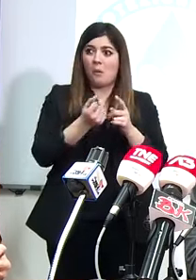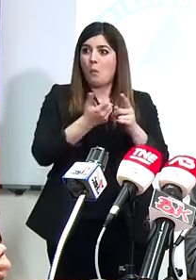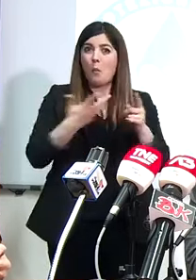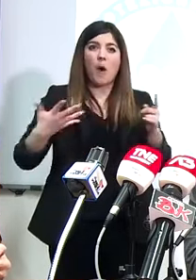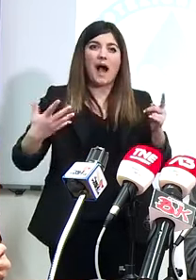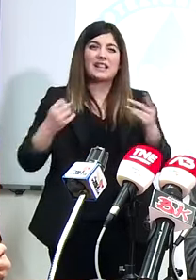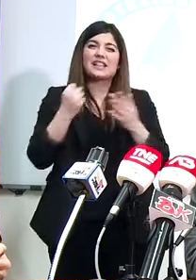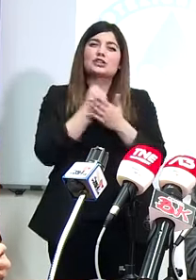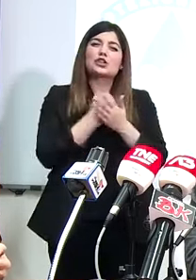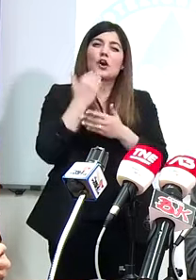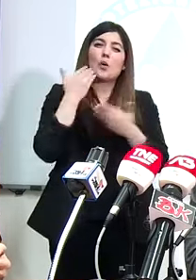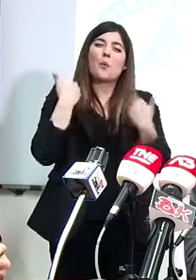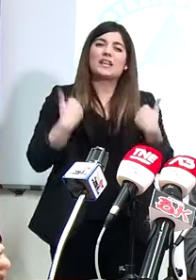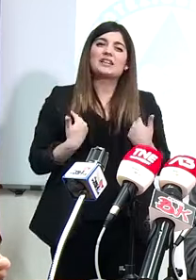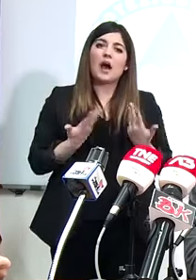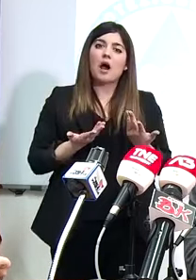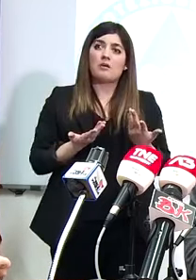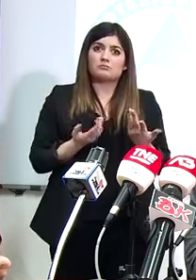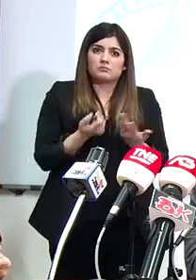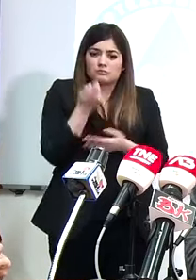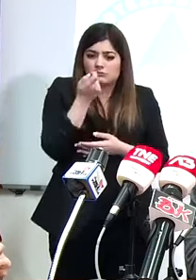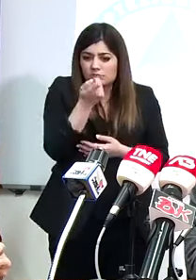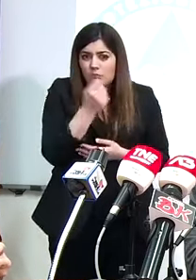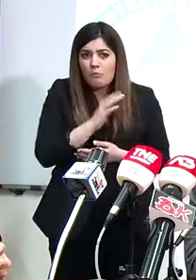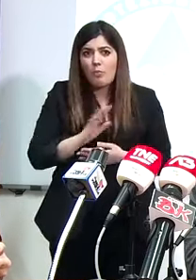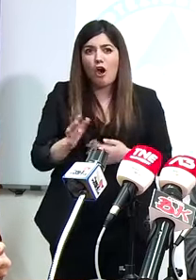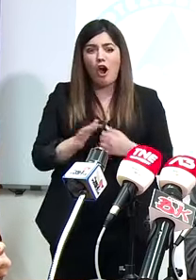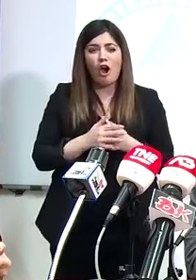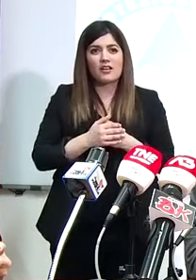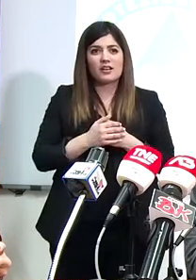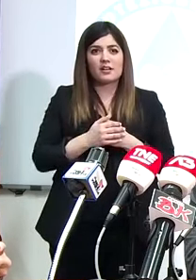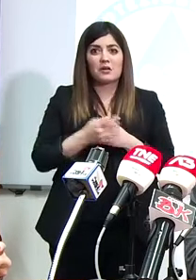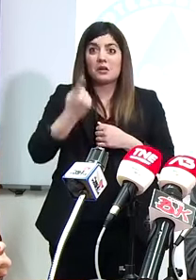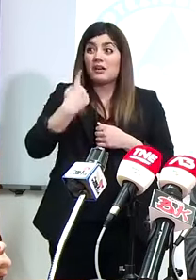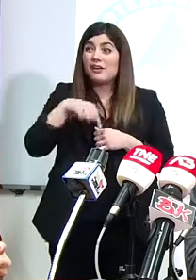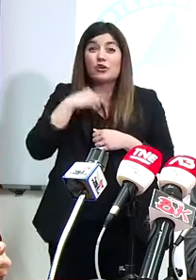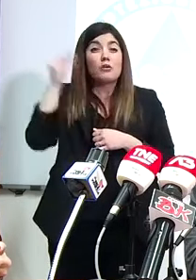parlare di morti di terapie intensive ed i ricoverati